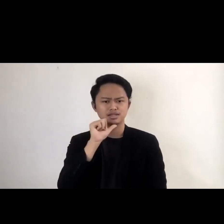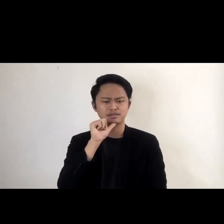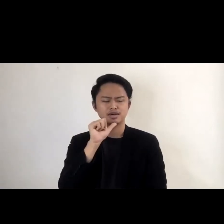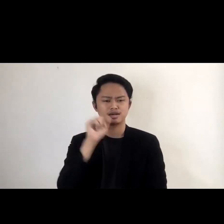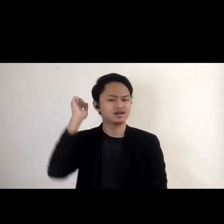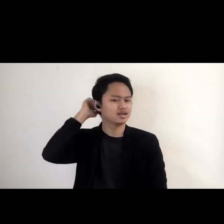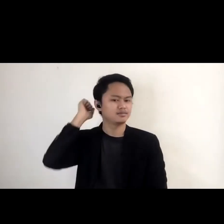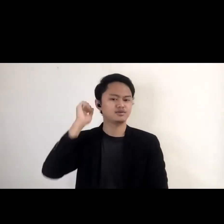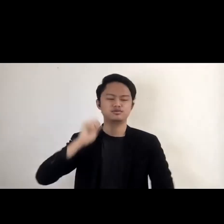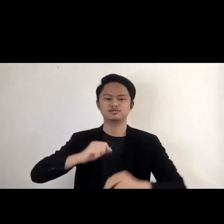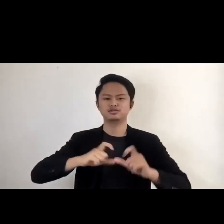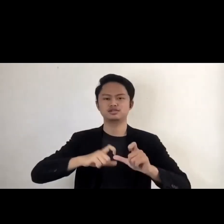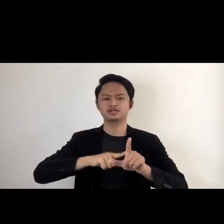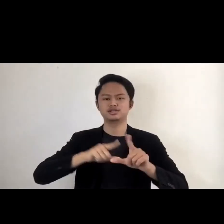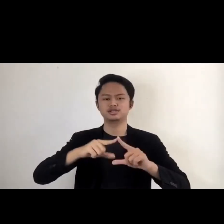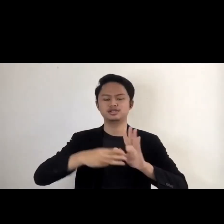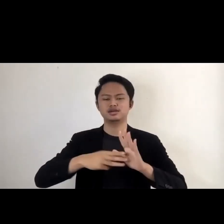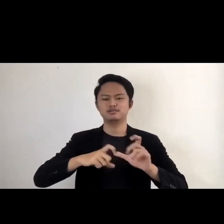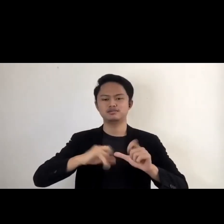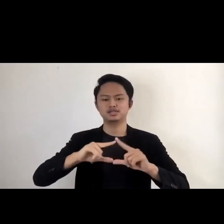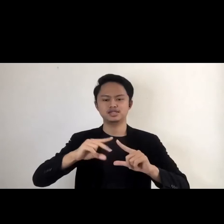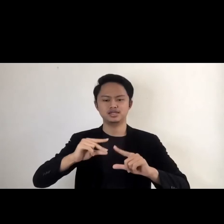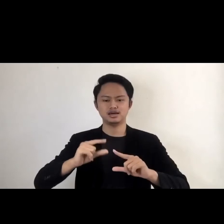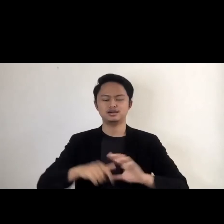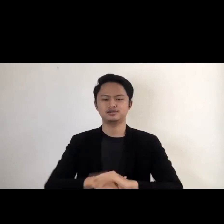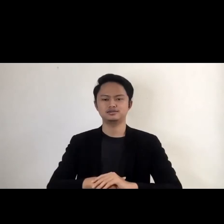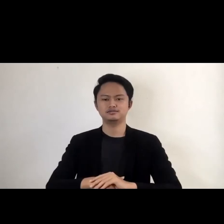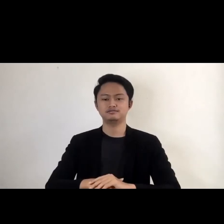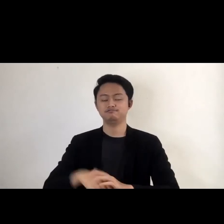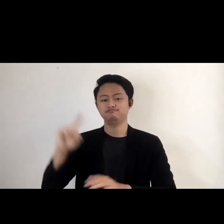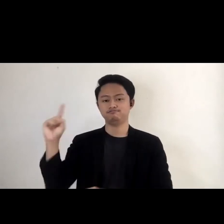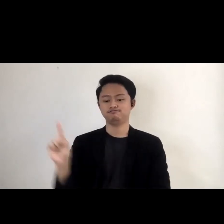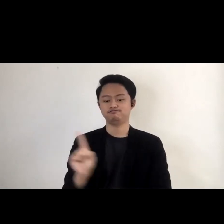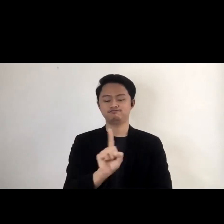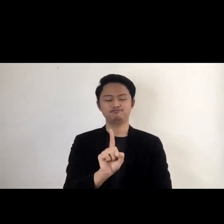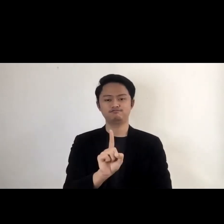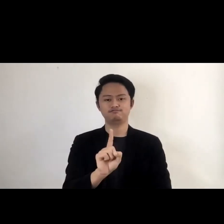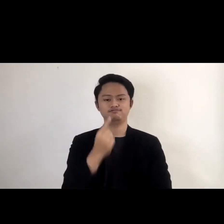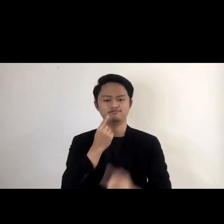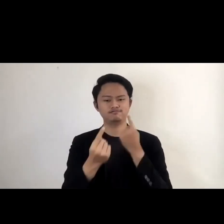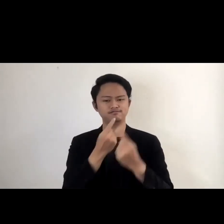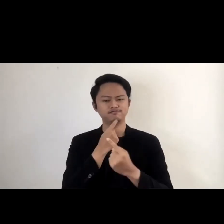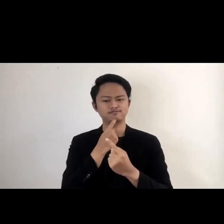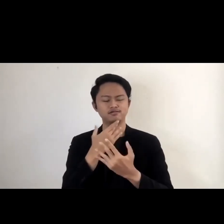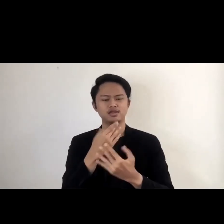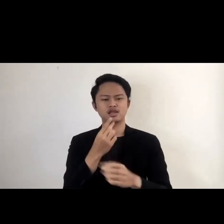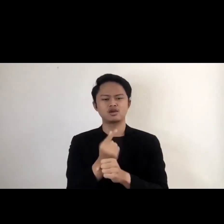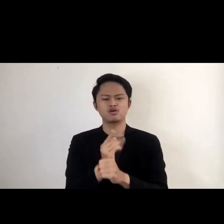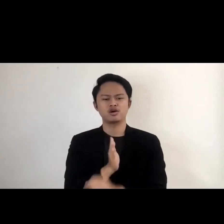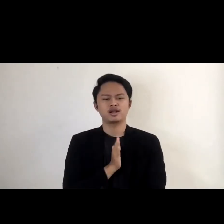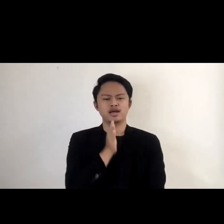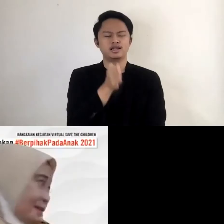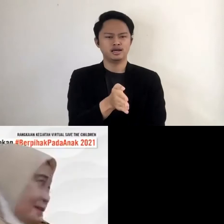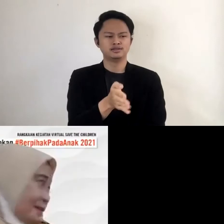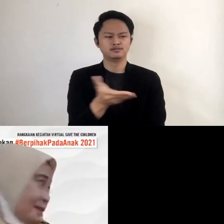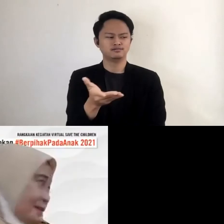Ibu Hajah A. Syamsiar SOS MSI. Bersama beliau kita akan berbincang tentang praktik guru kunjung yang